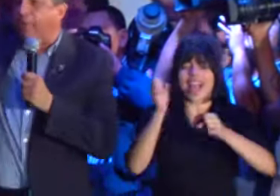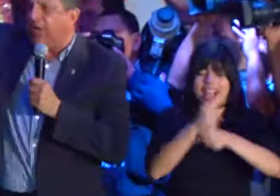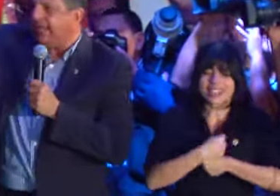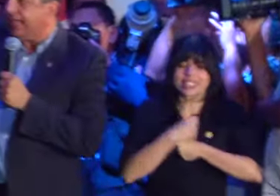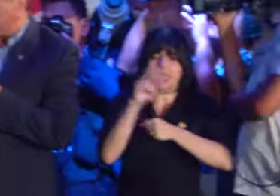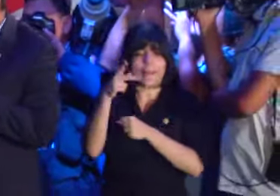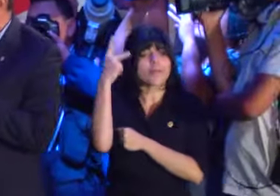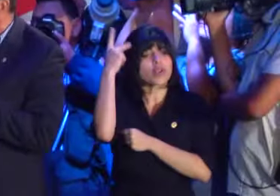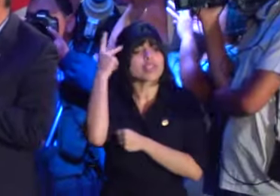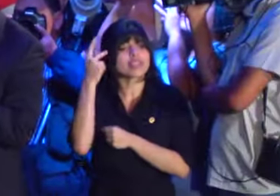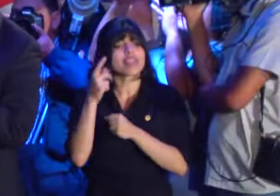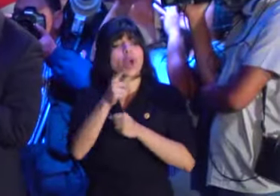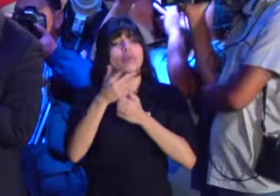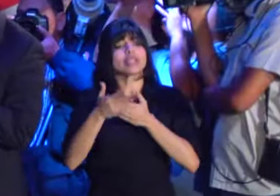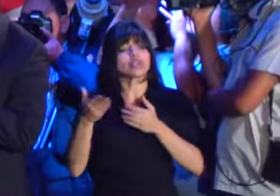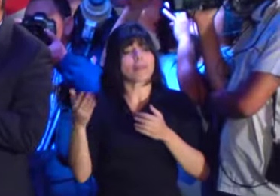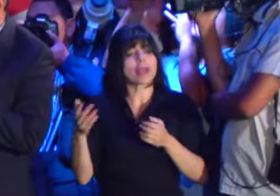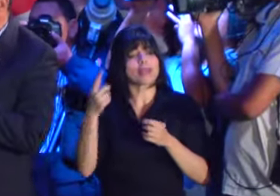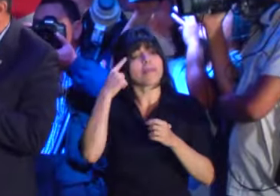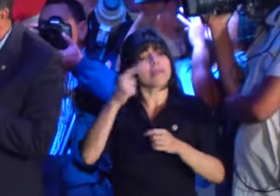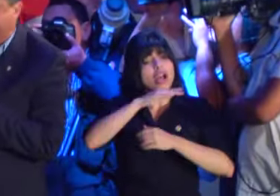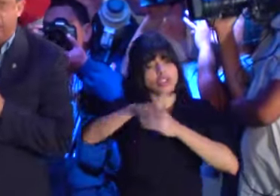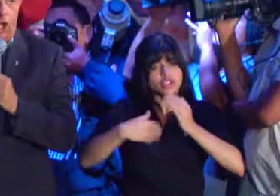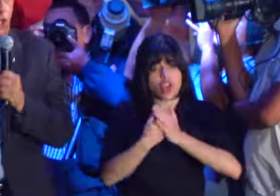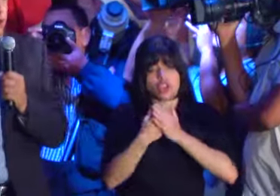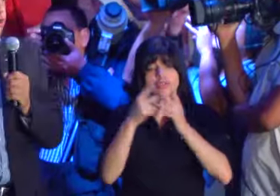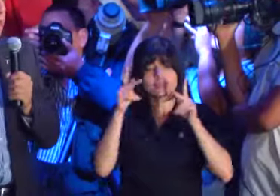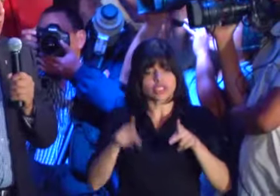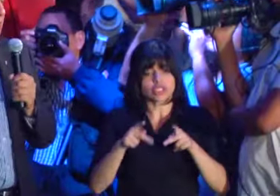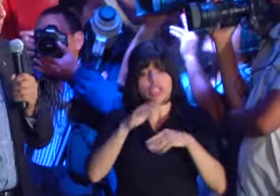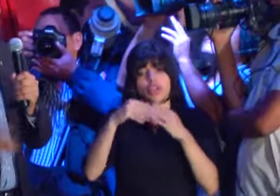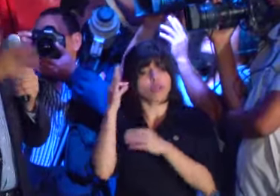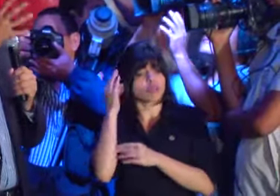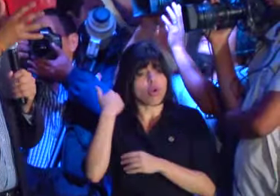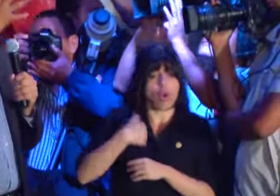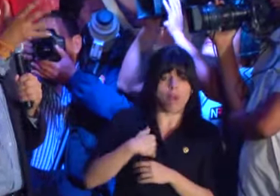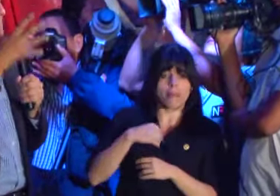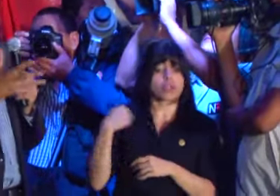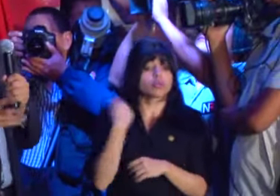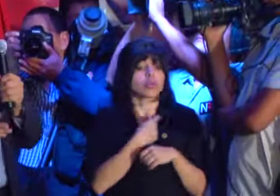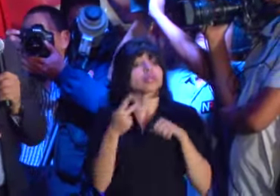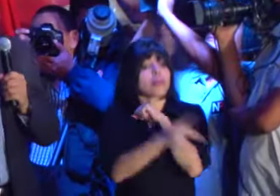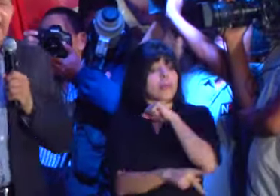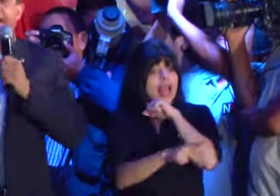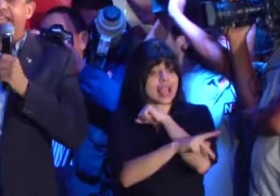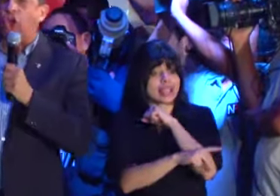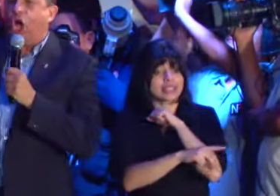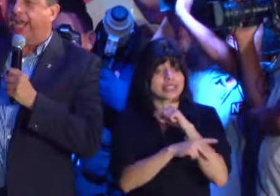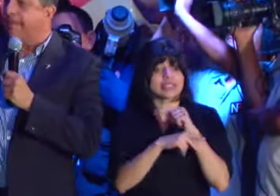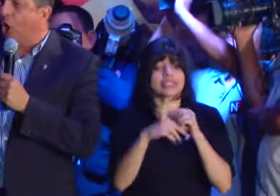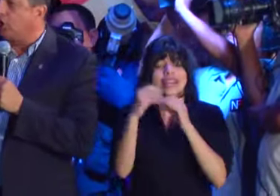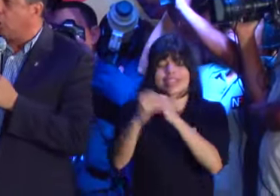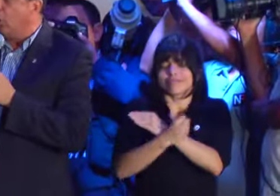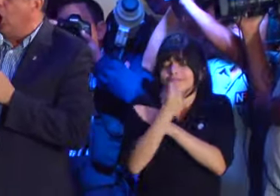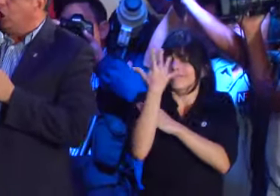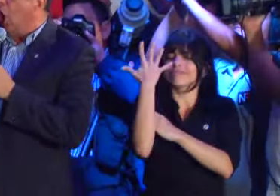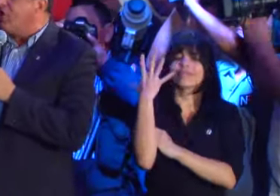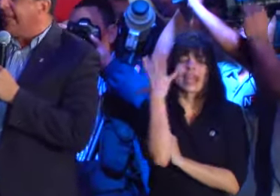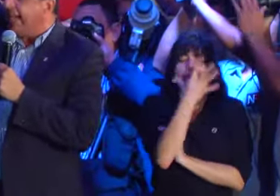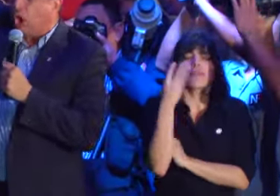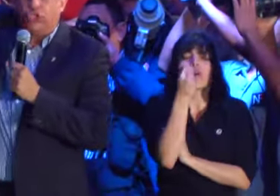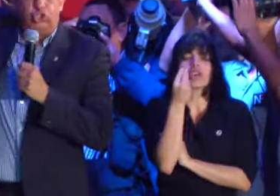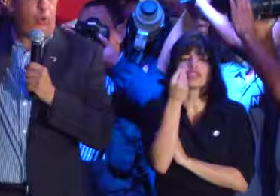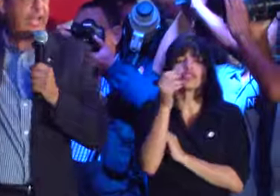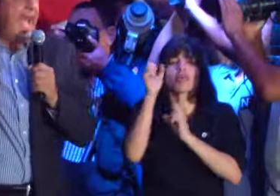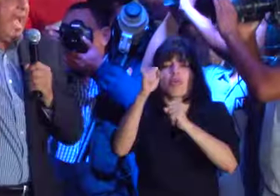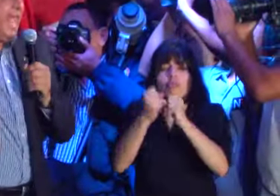haciendo de la política un instrumento para todas y para todos, y de nuestra patria, el crisol hermoso,